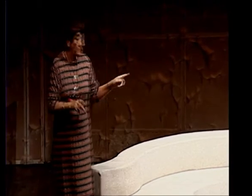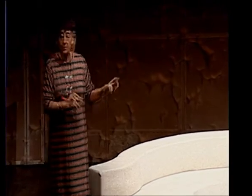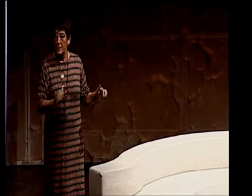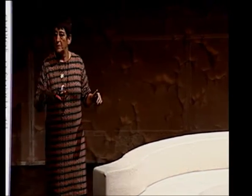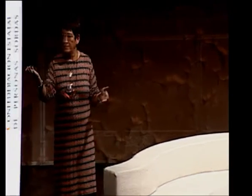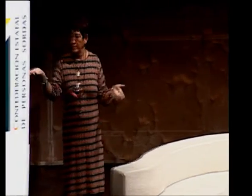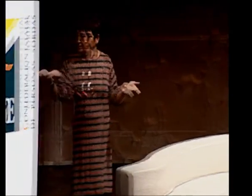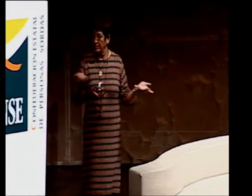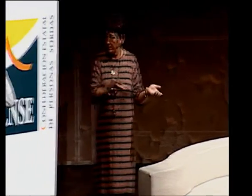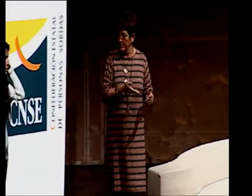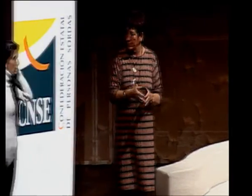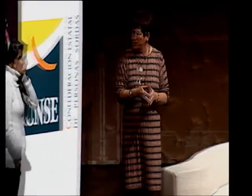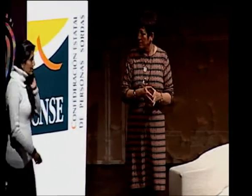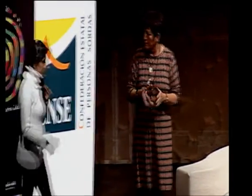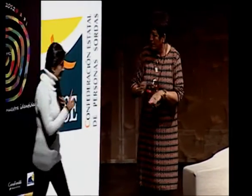espontáneo